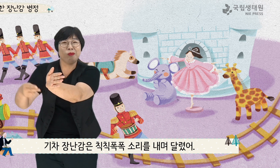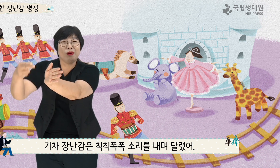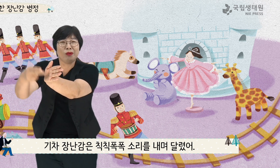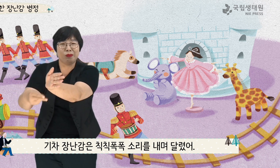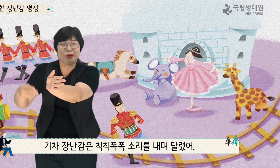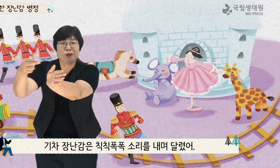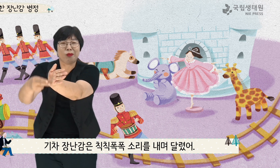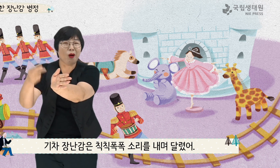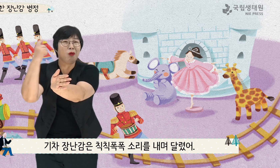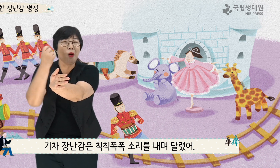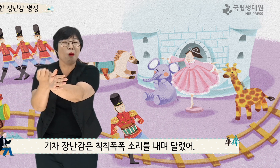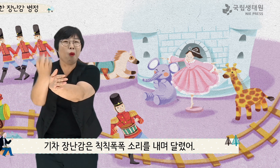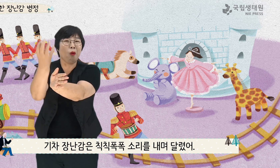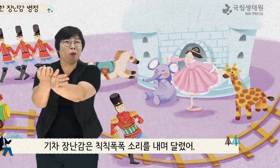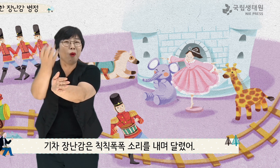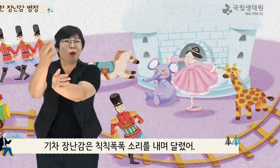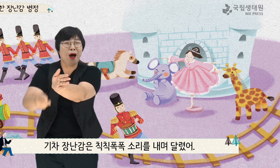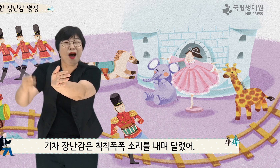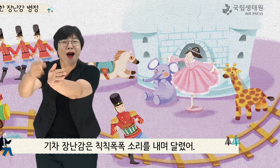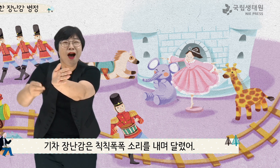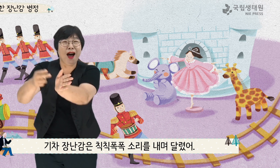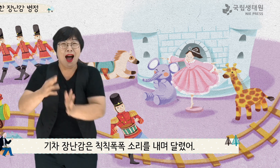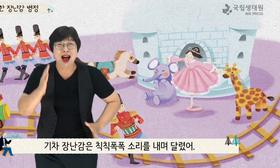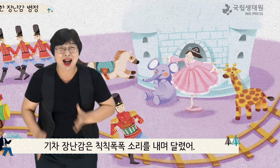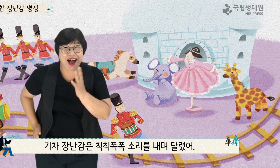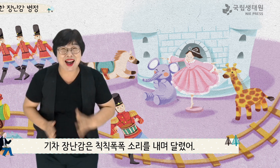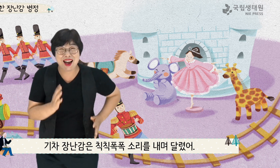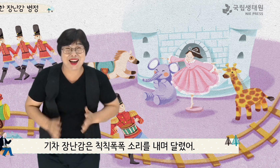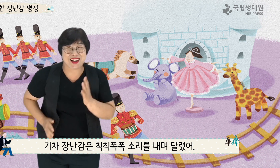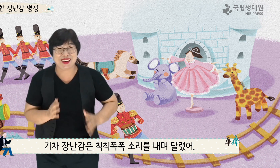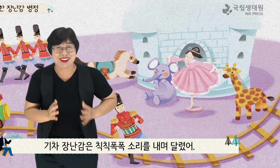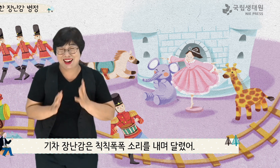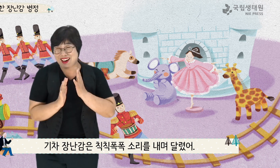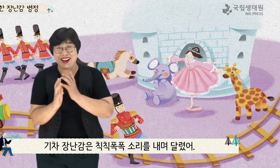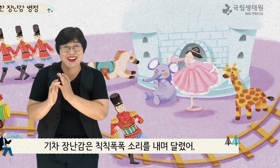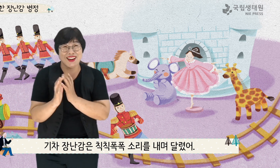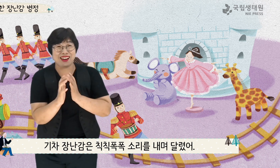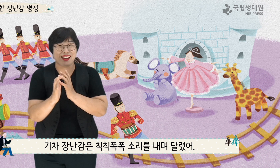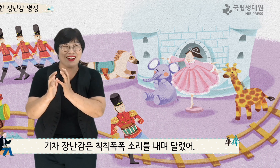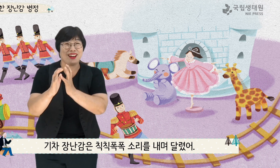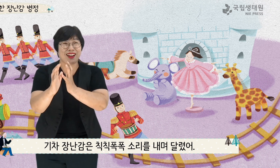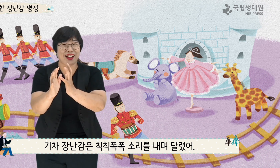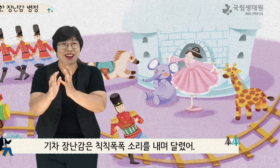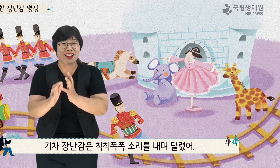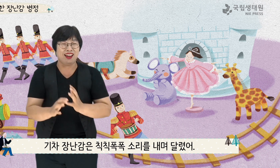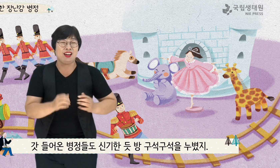기차 장난감은 칙칙폭폭 소리를 내며 달렸어.